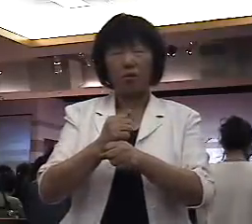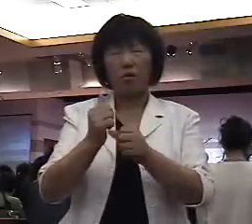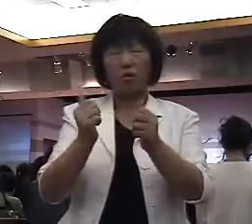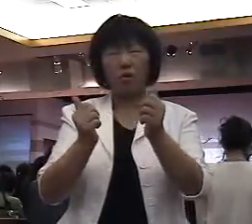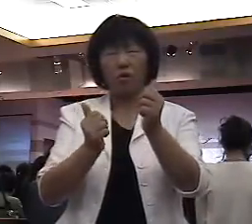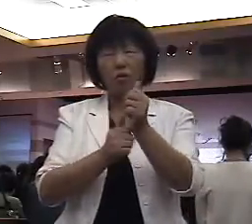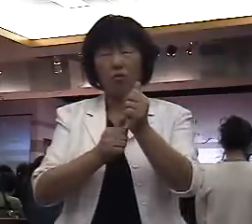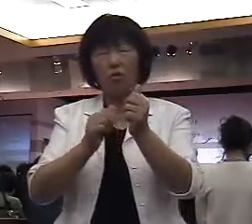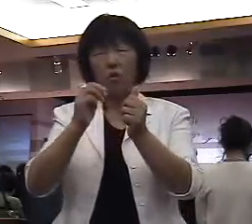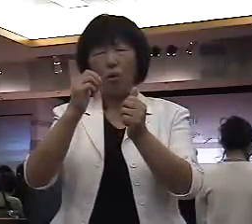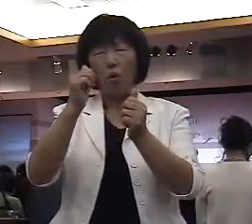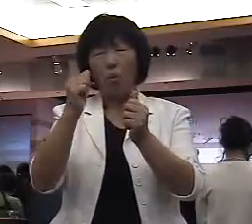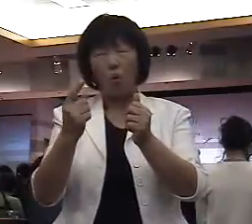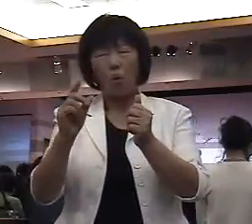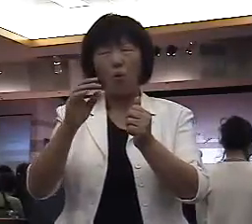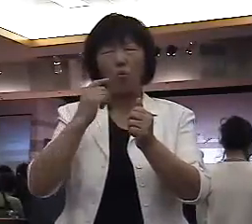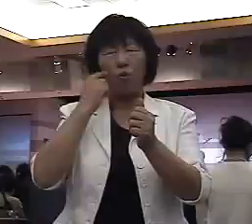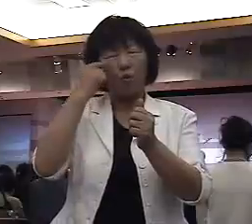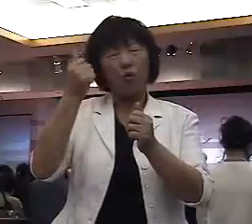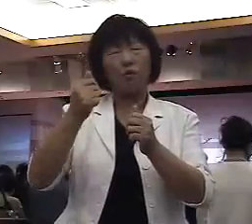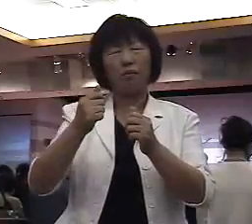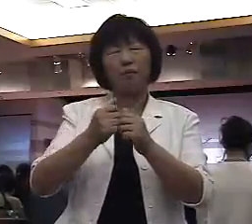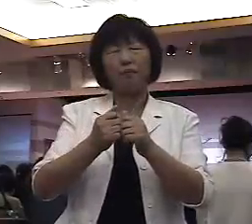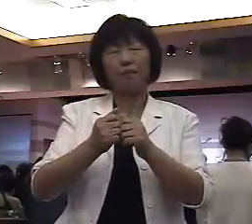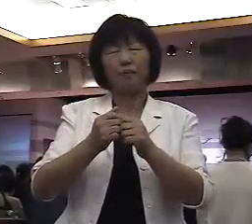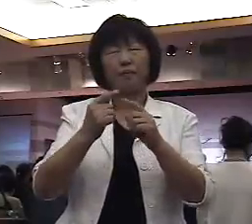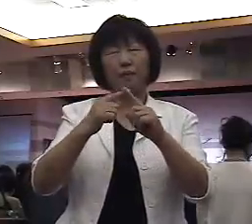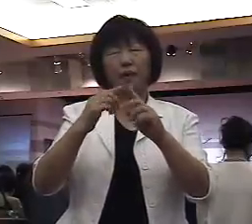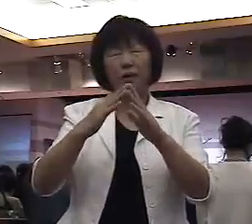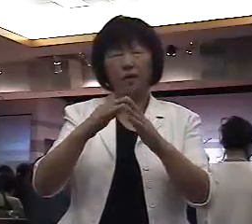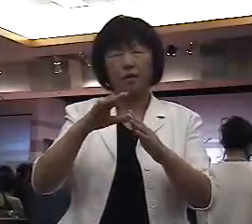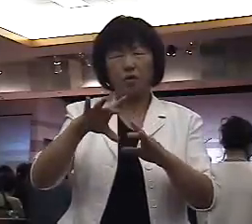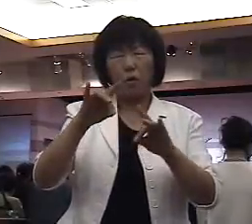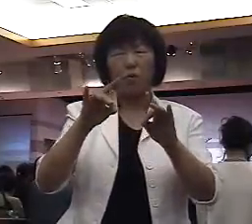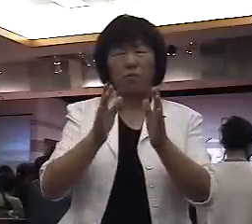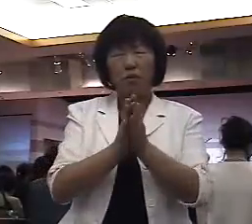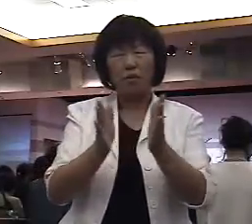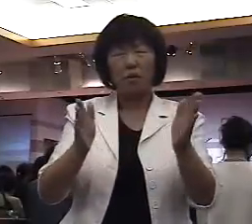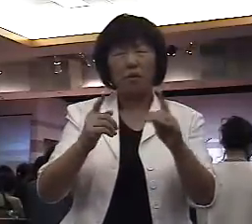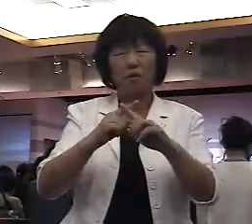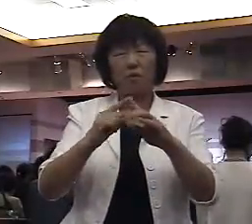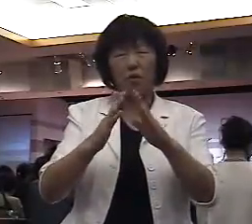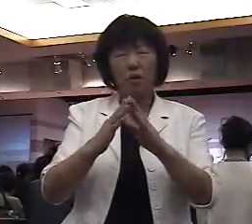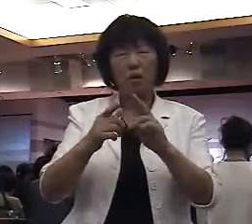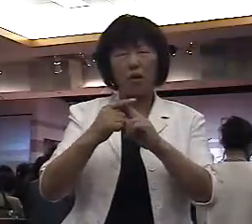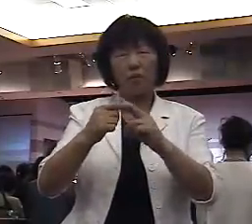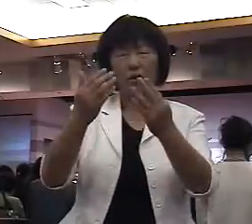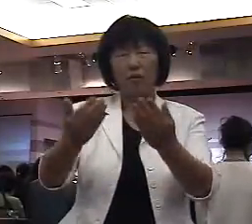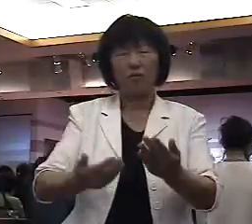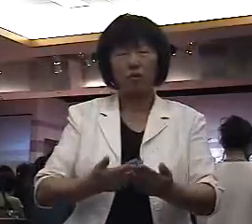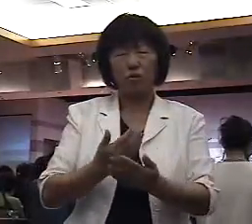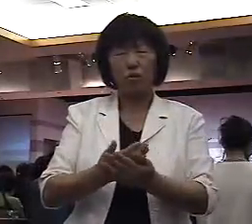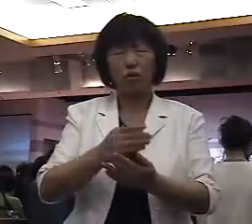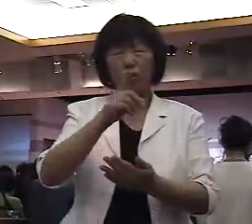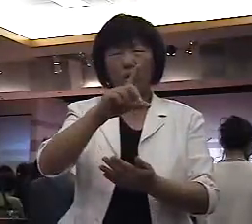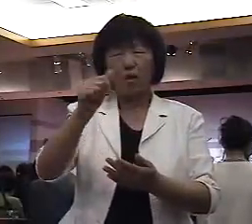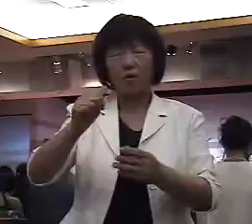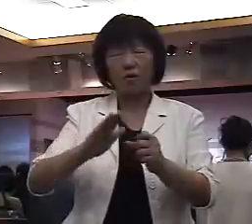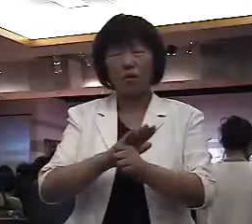교회를 살려주시옵소서. 남가주 사랑의 교회를 살려주시옵소서. 하나님 아버지, 우리 3세대가 다음